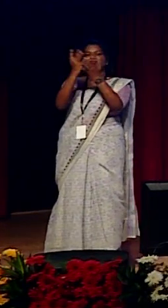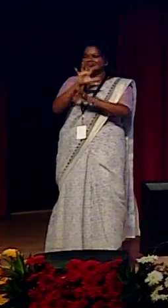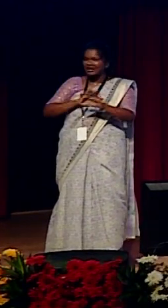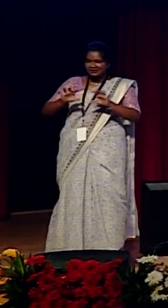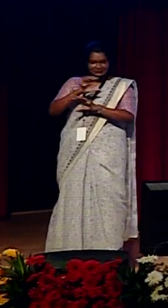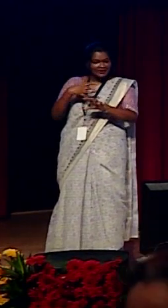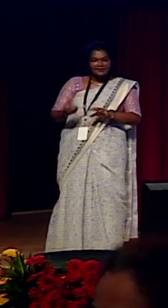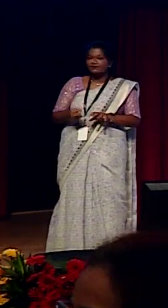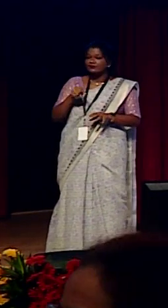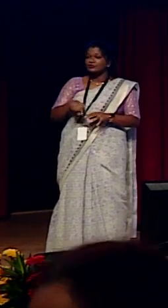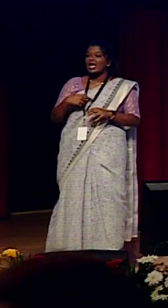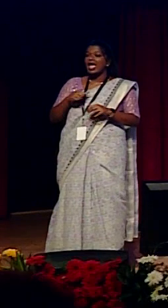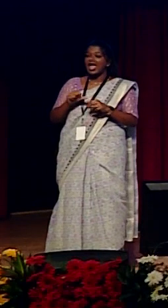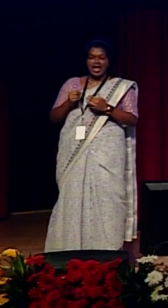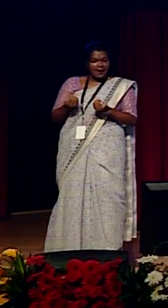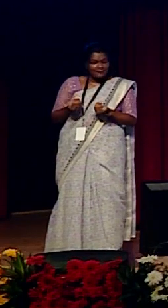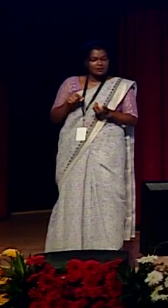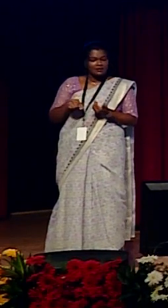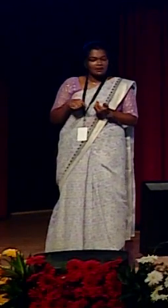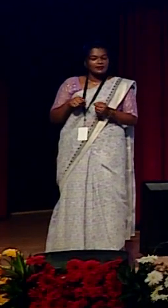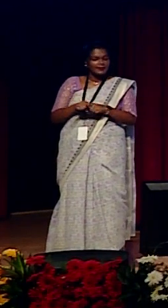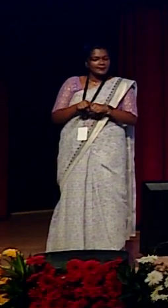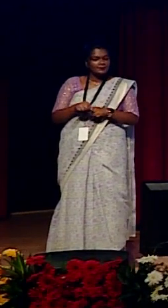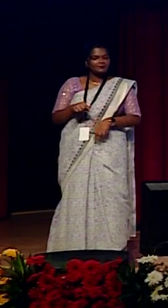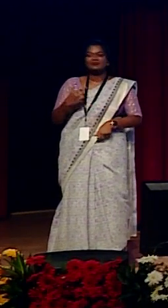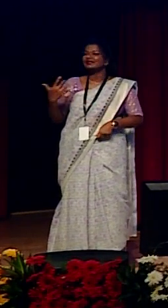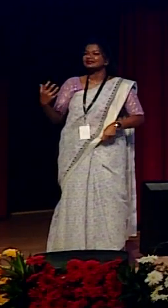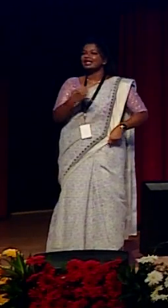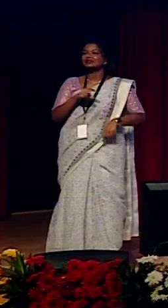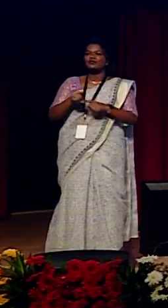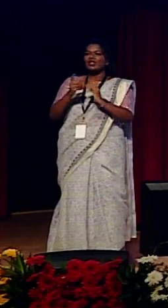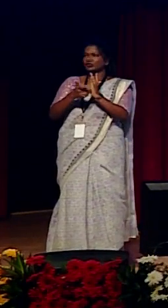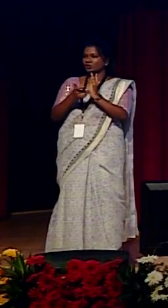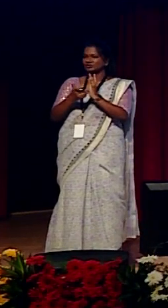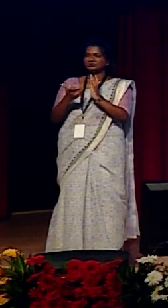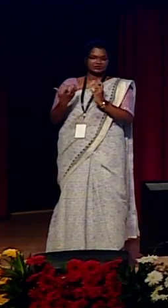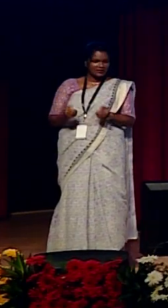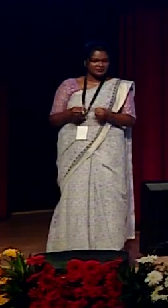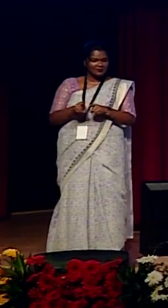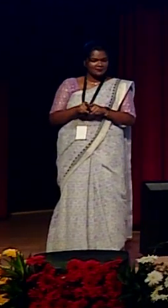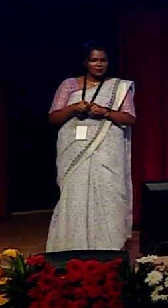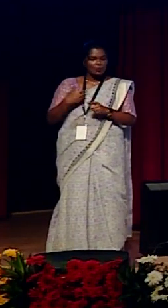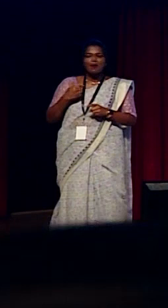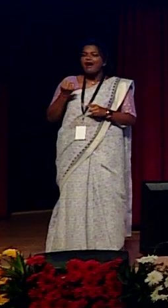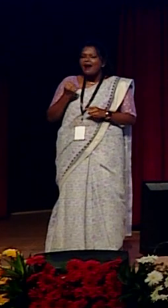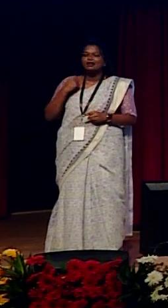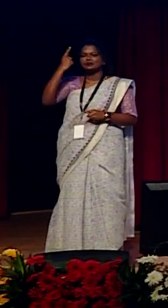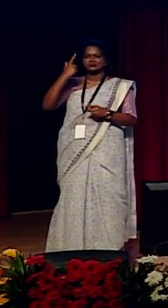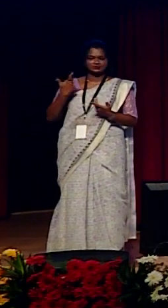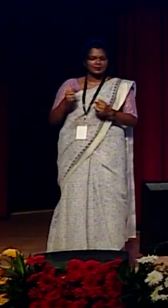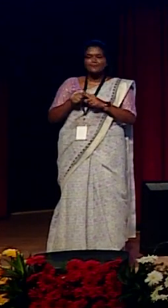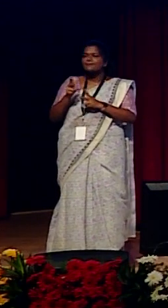So to be able to take these technologies mainstream, what we have understood is that